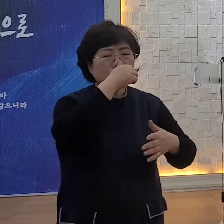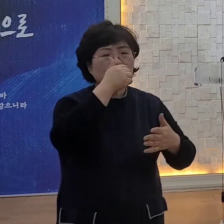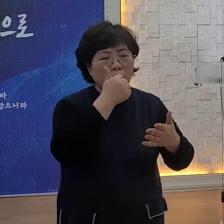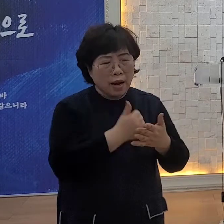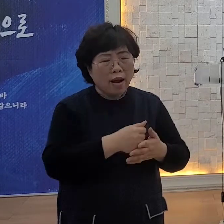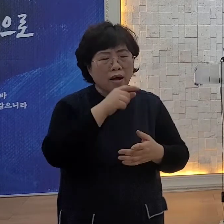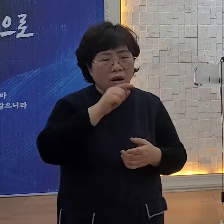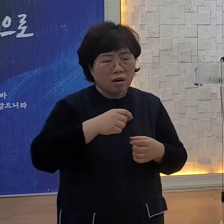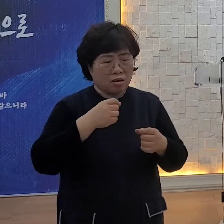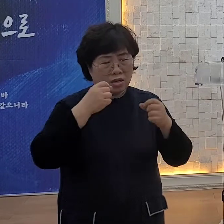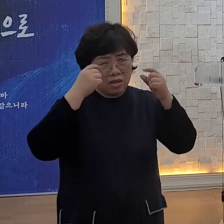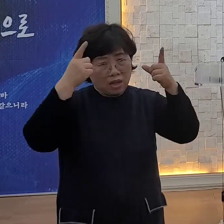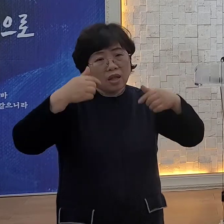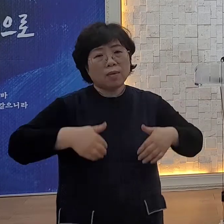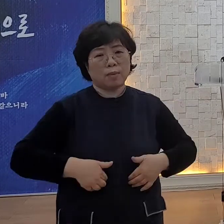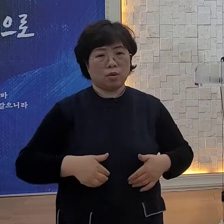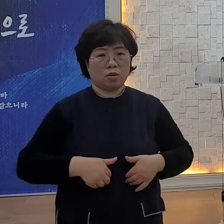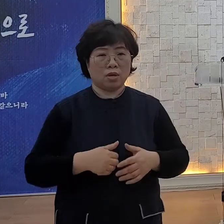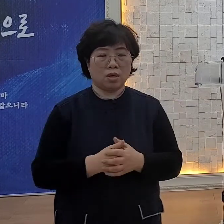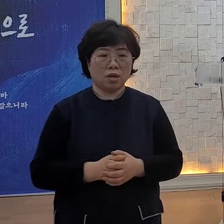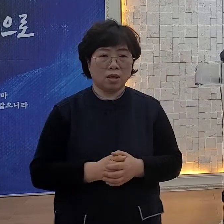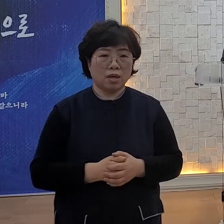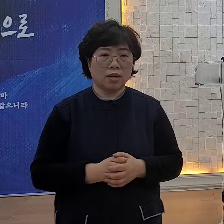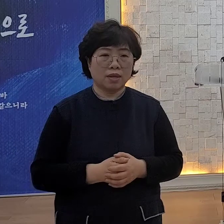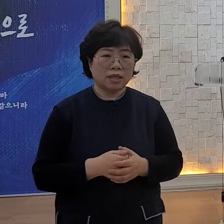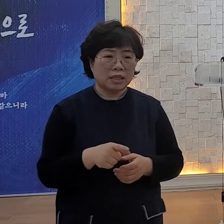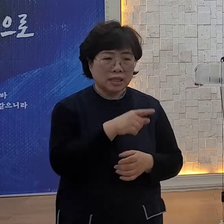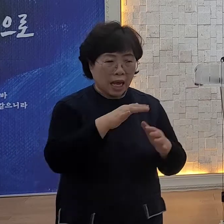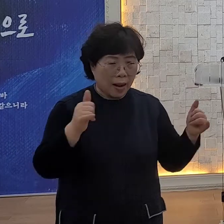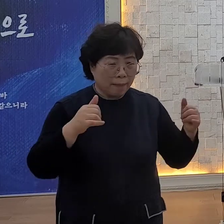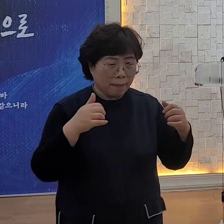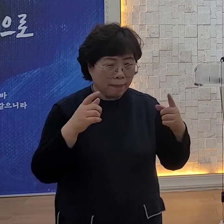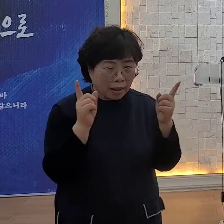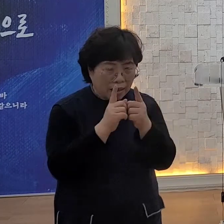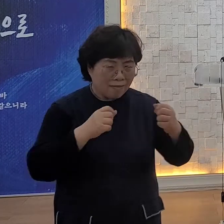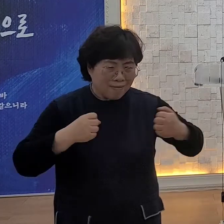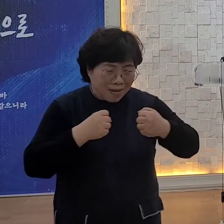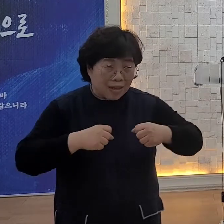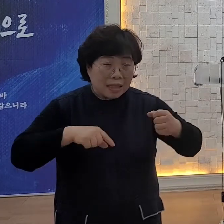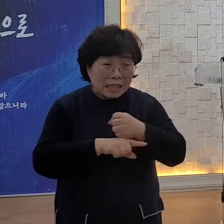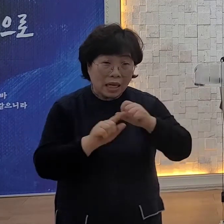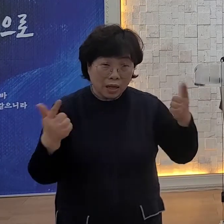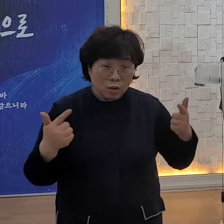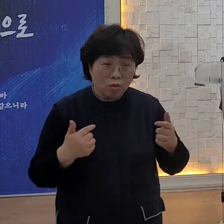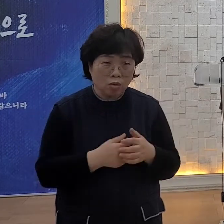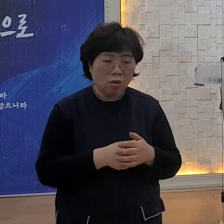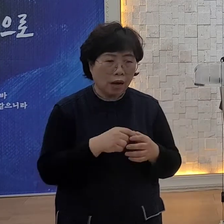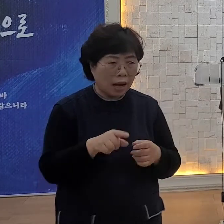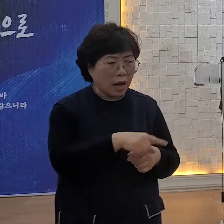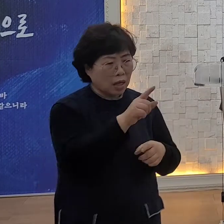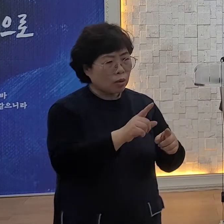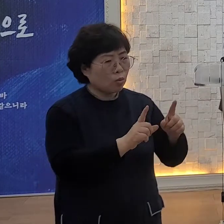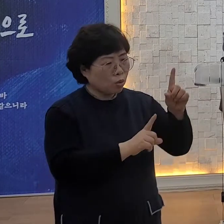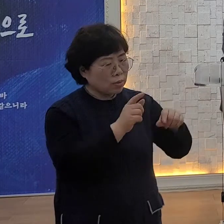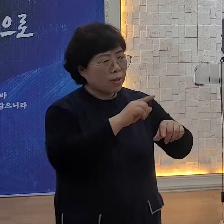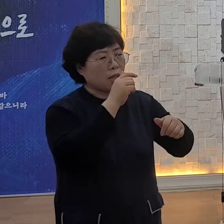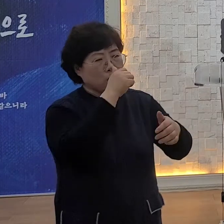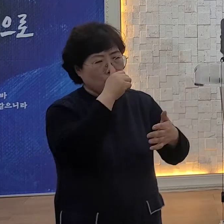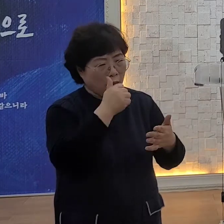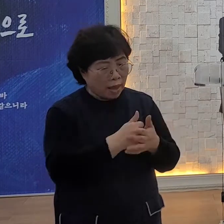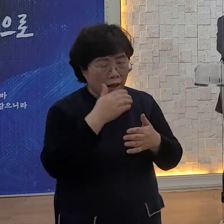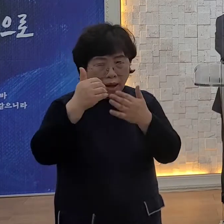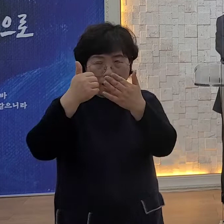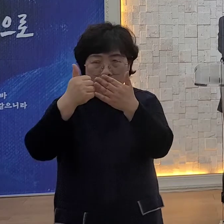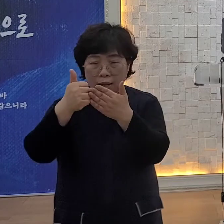뭐 세상 사람들 다 하니까 뭐 괜찮겠지 이게 아니라는 거예요. 동성애는 하나님의 그 수리를 벗어난